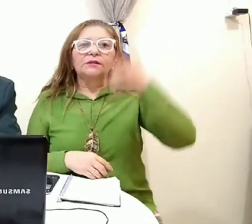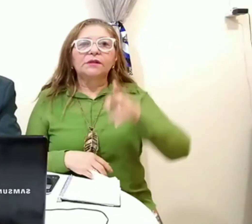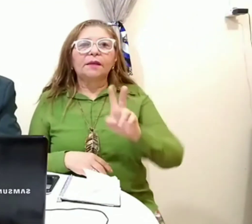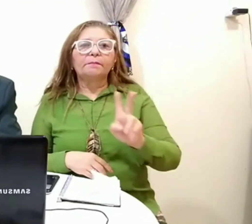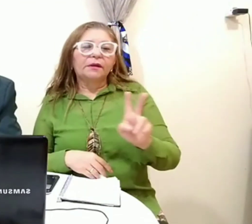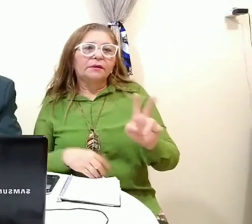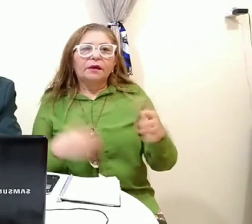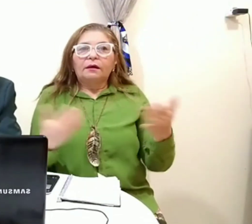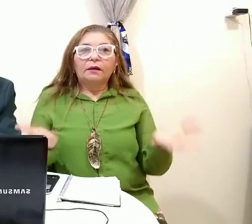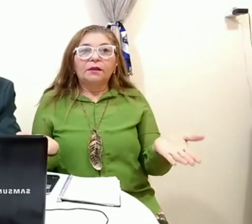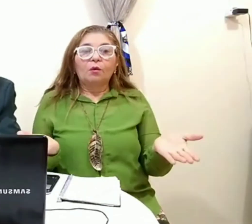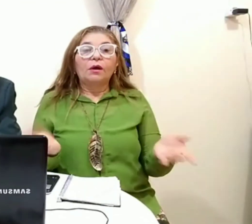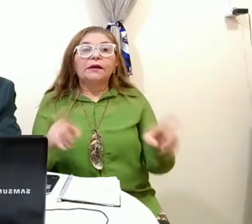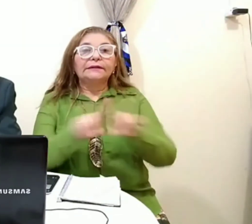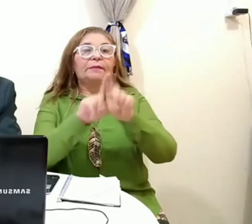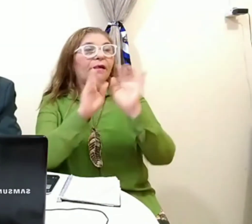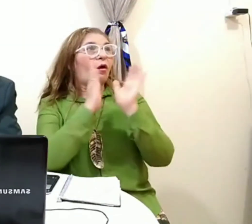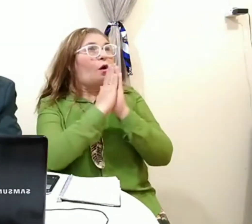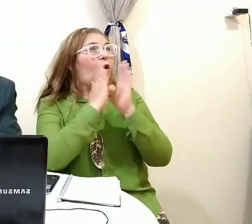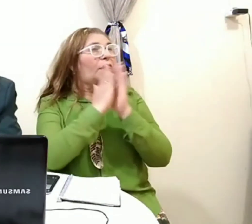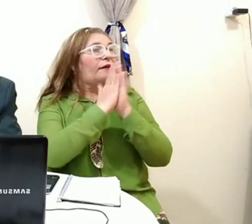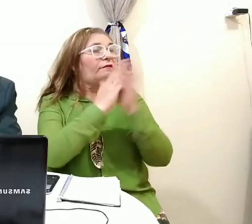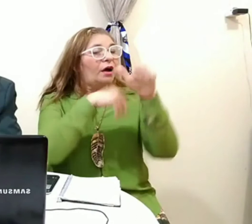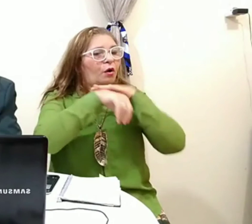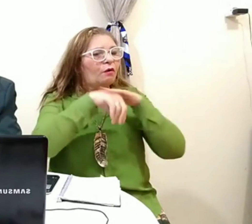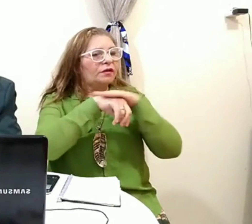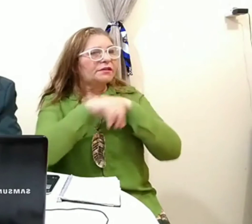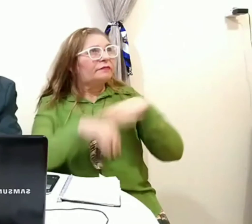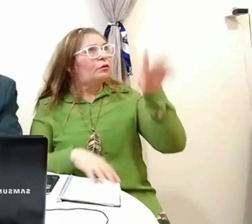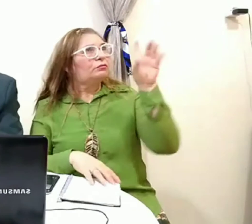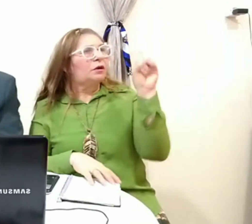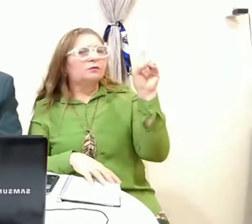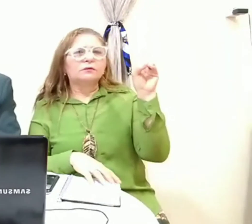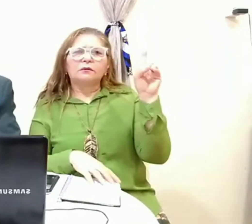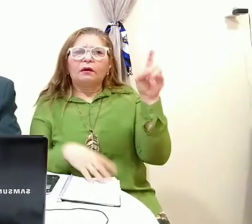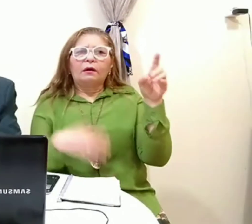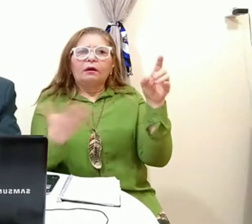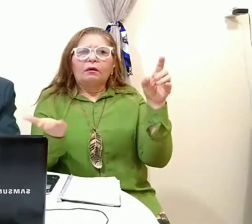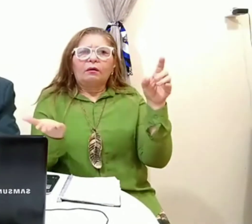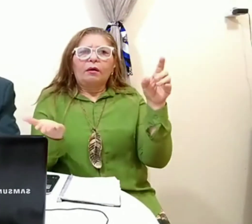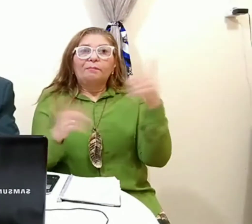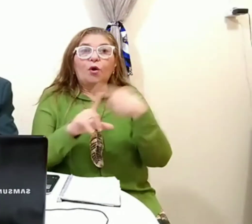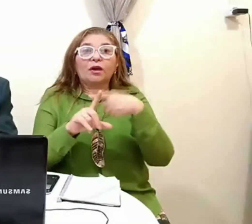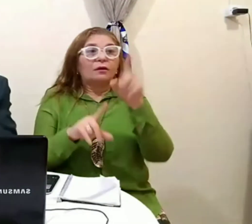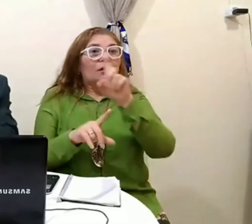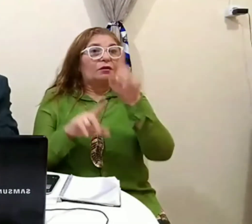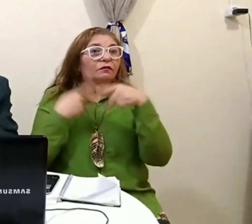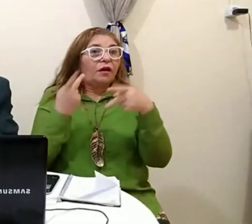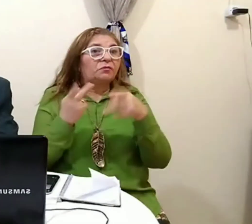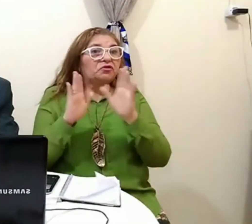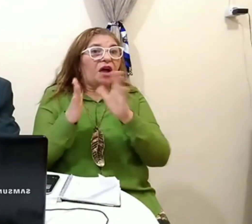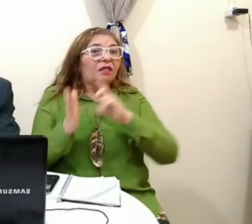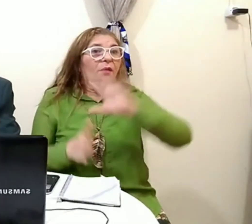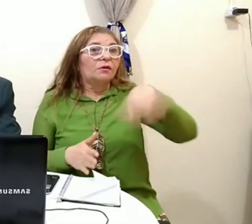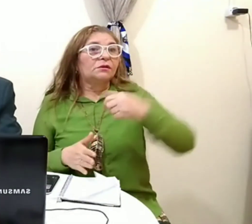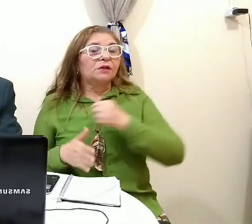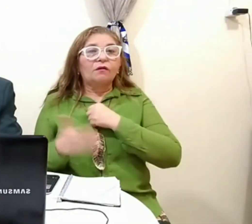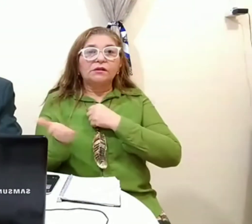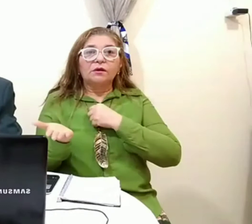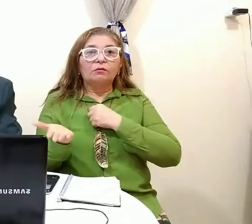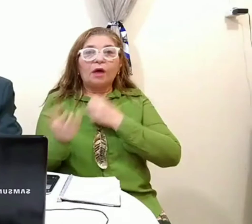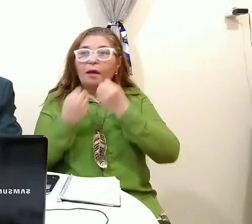ainda ele orava a Deus. Então poderíamos dizer, bom, Cornélio é um salvo, esse